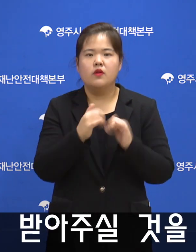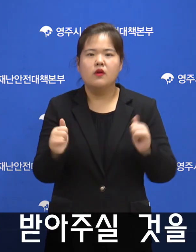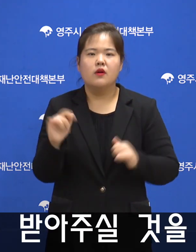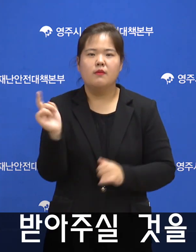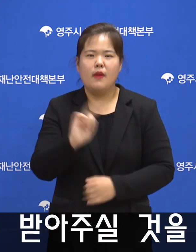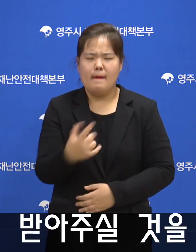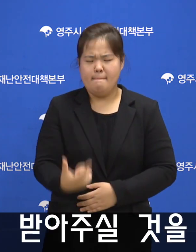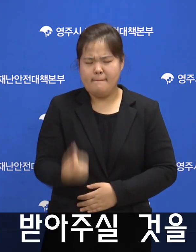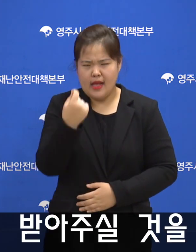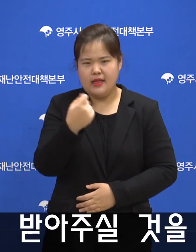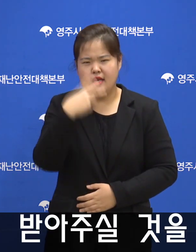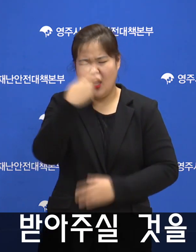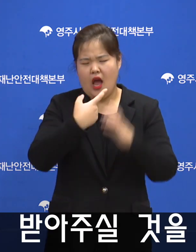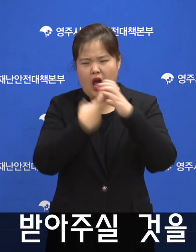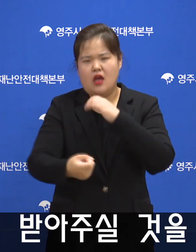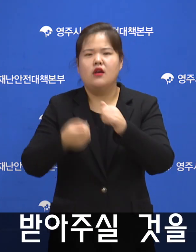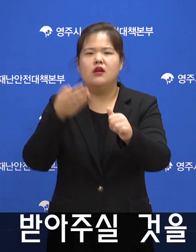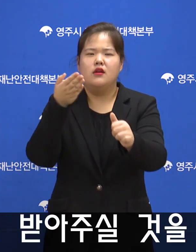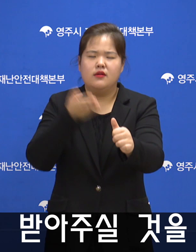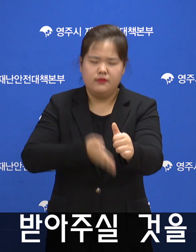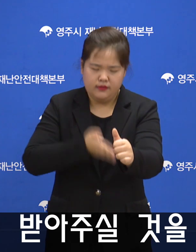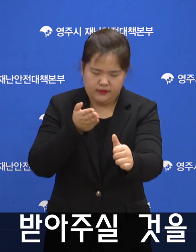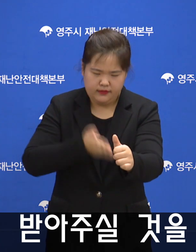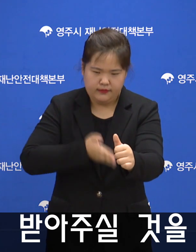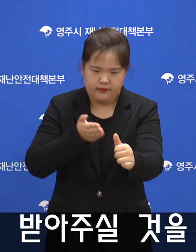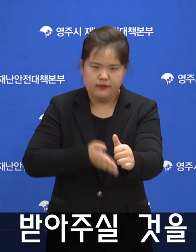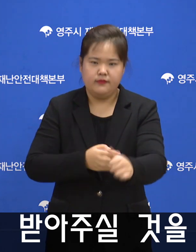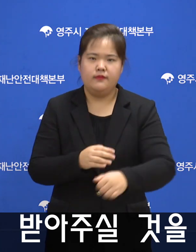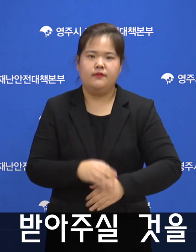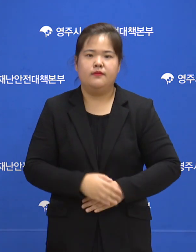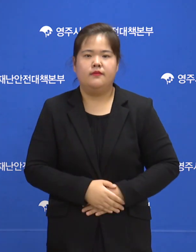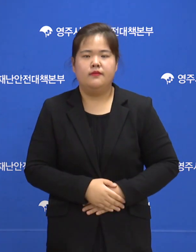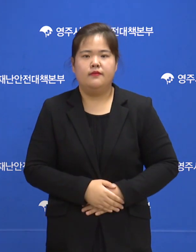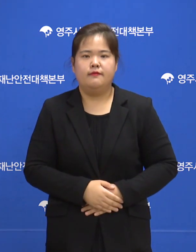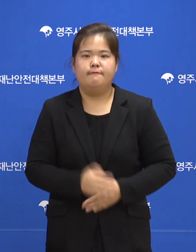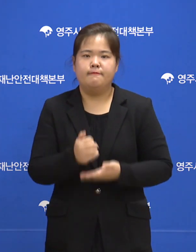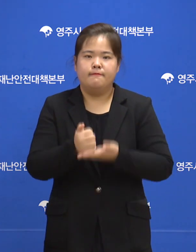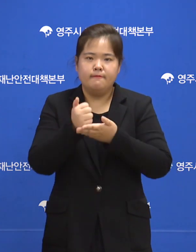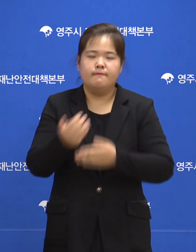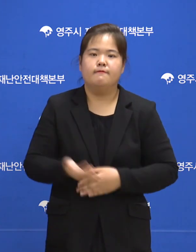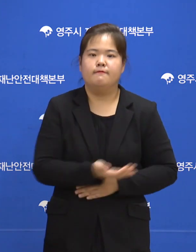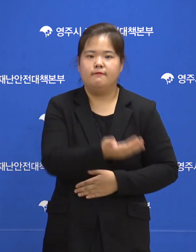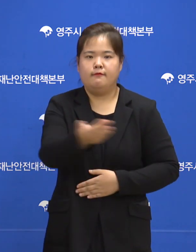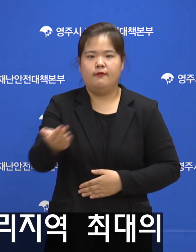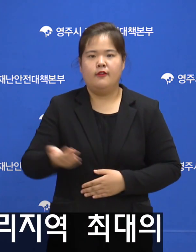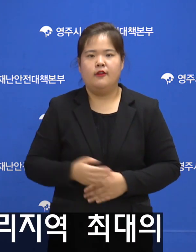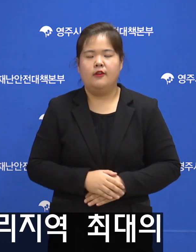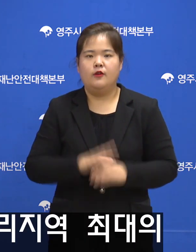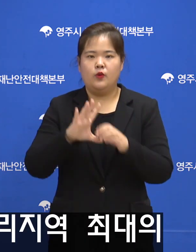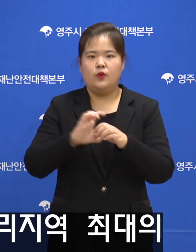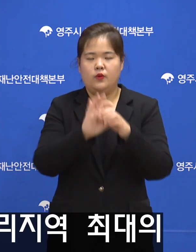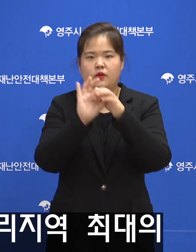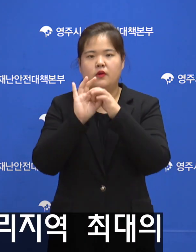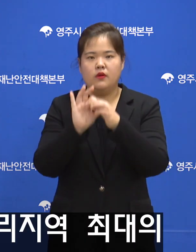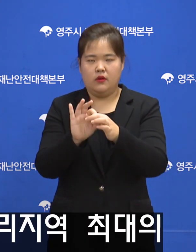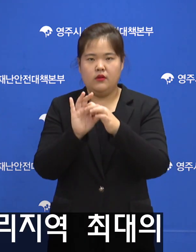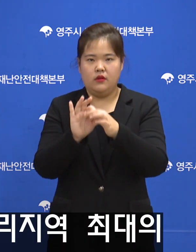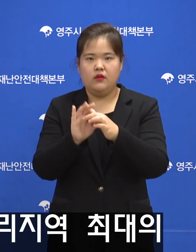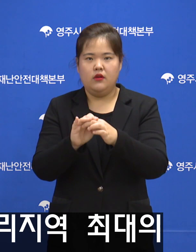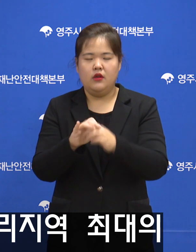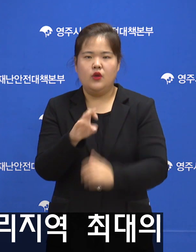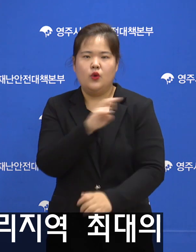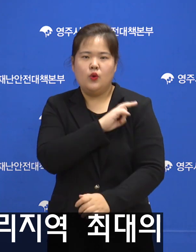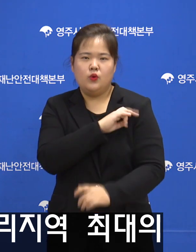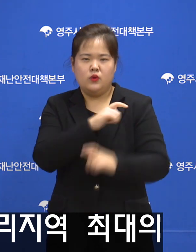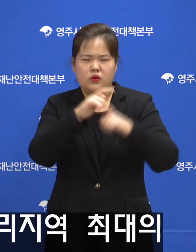내에 선제검사를 받아주실 것을 거듭 부탁드립니다. 존경하는 시민 여러분, 코로나19 발생 이후 우리